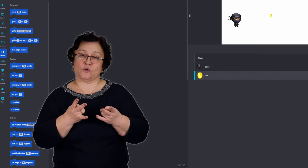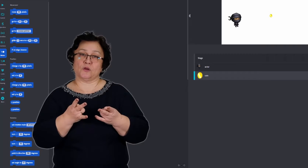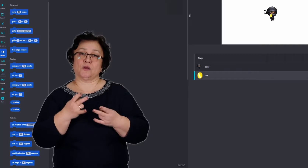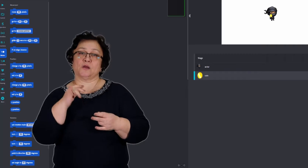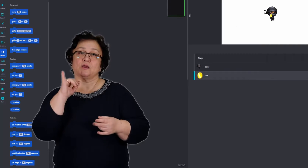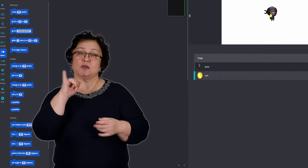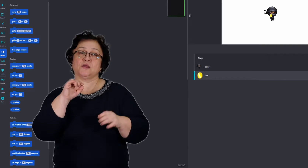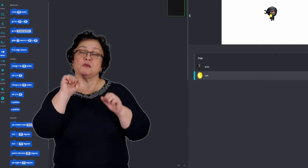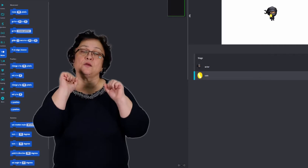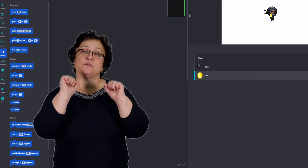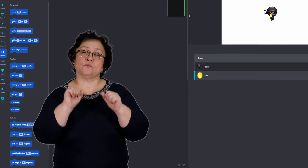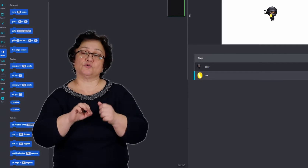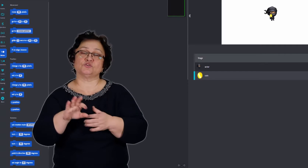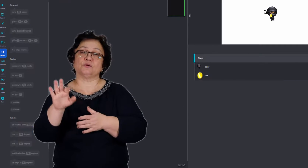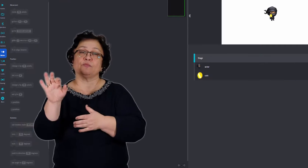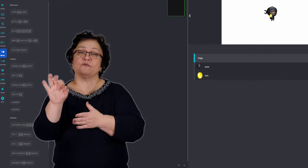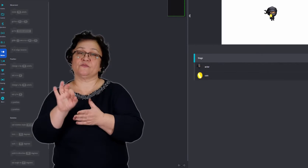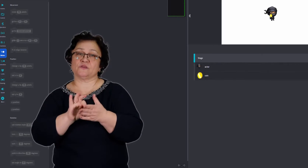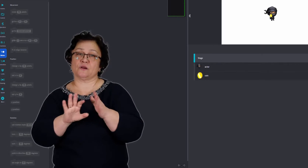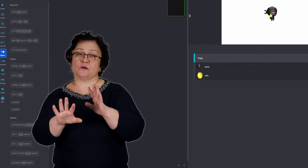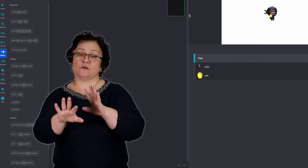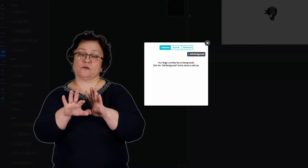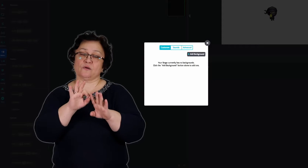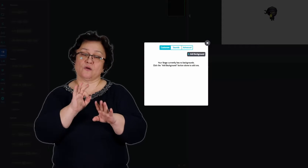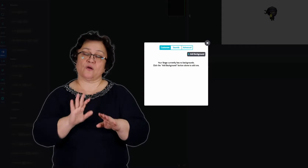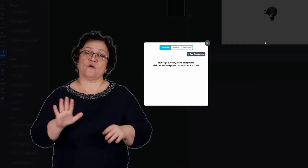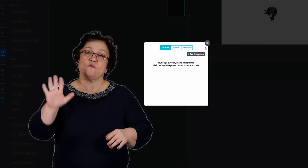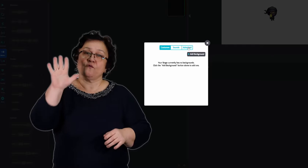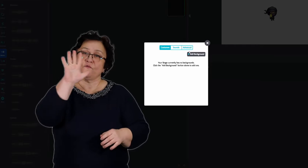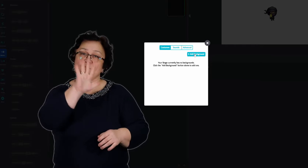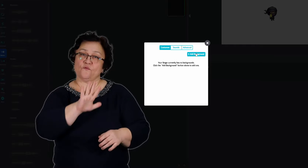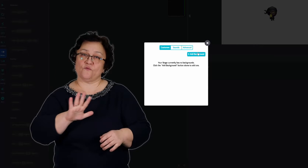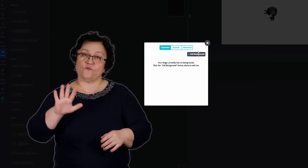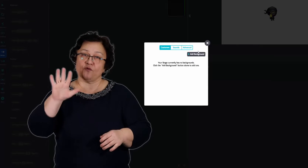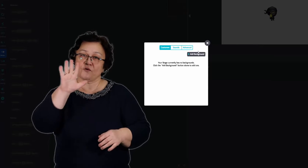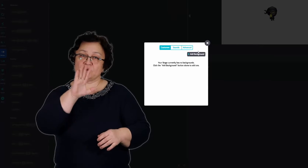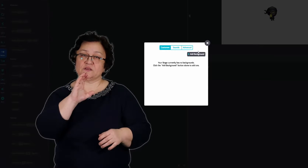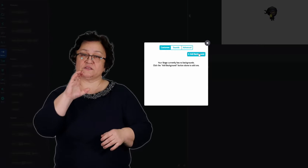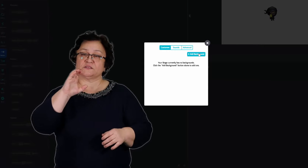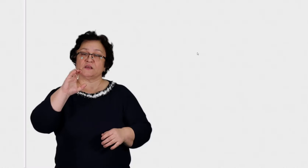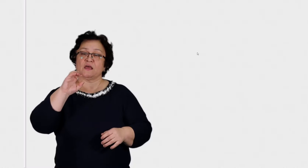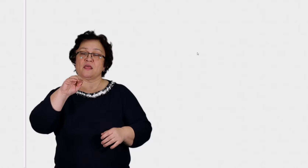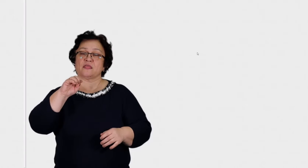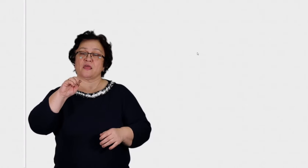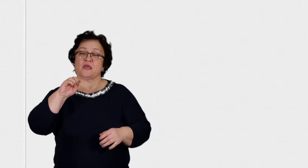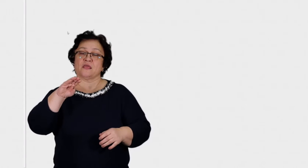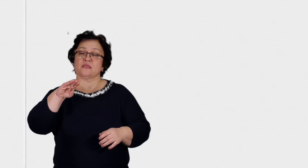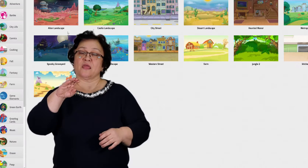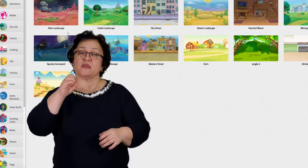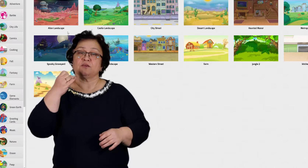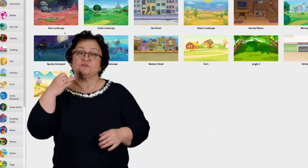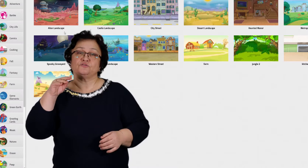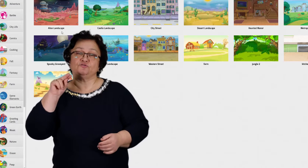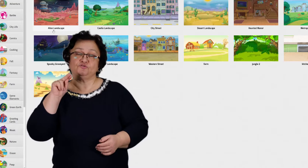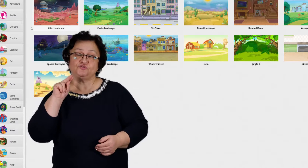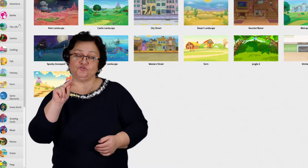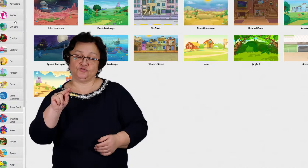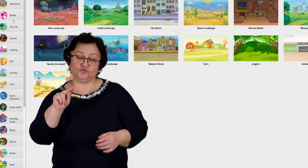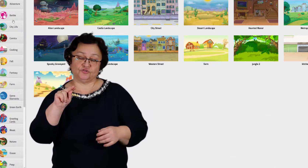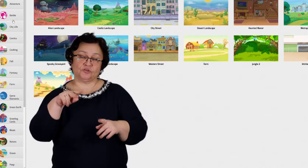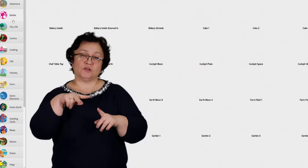можемо одразу обрати фон собі. Переходимо на Stage, налаштування, Add